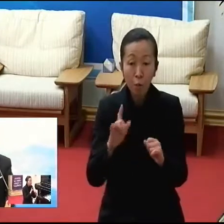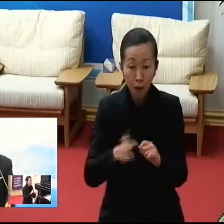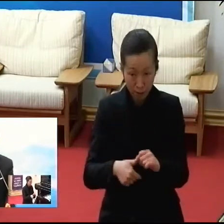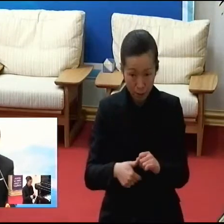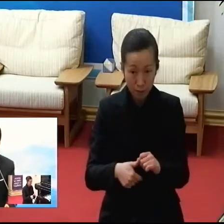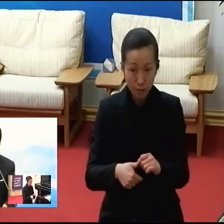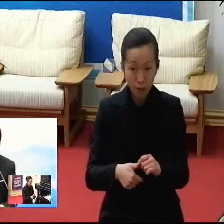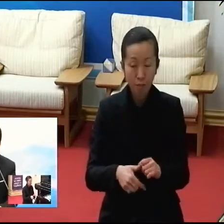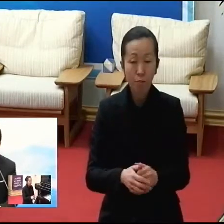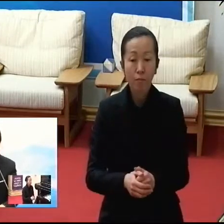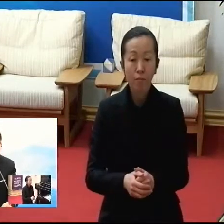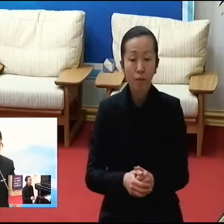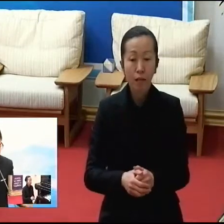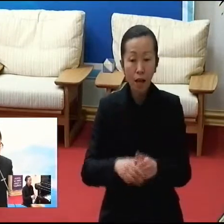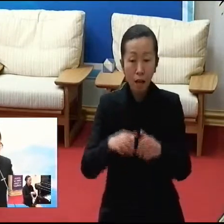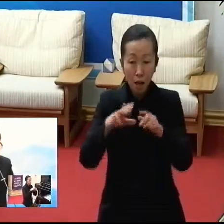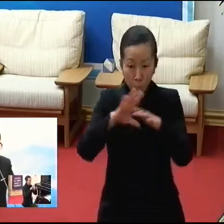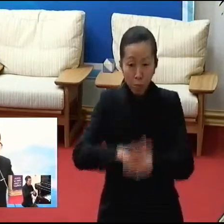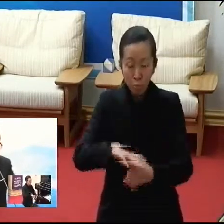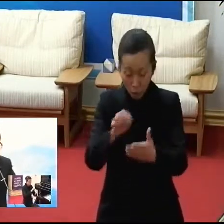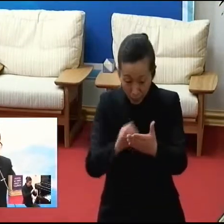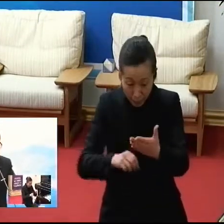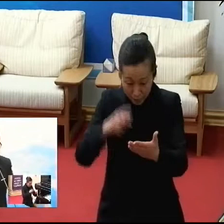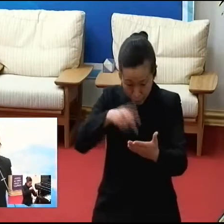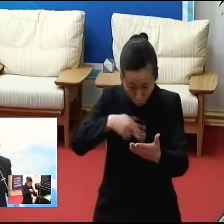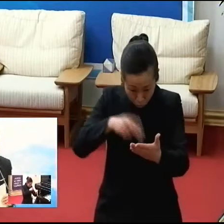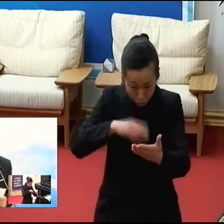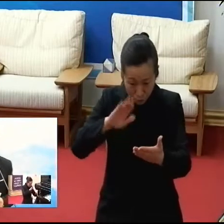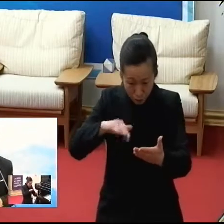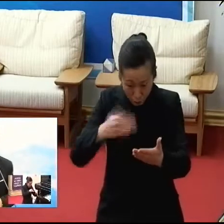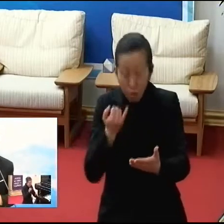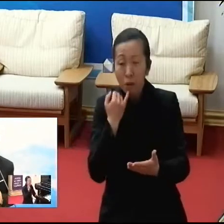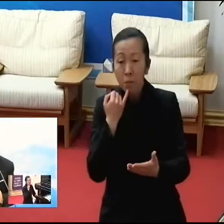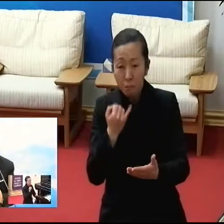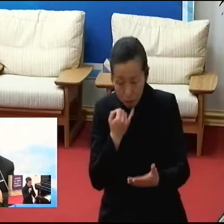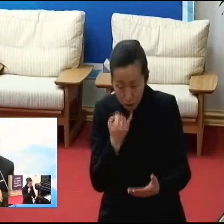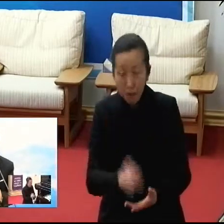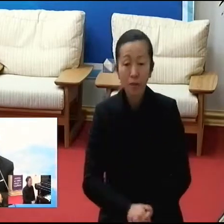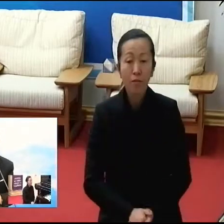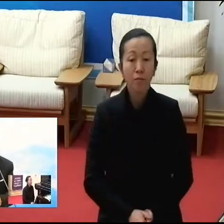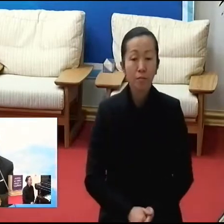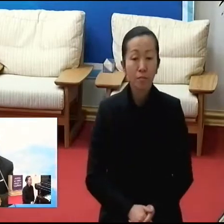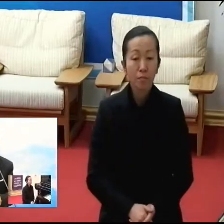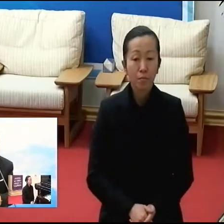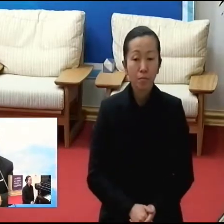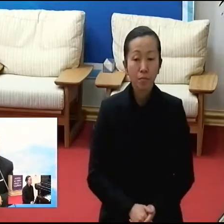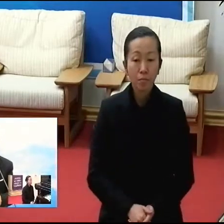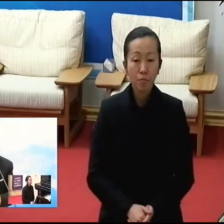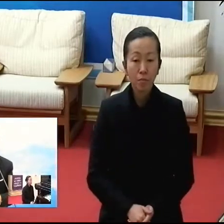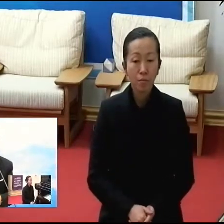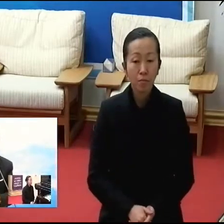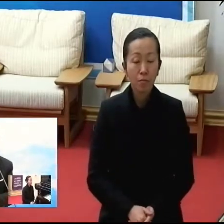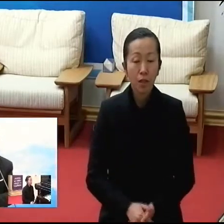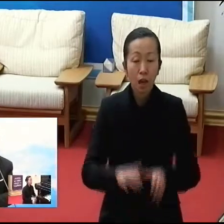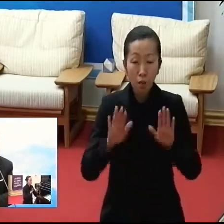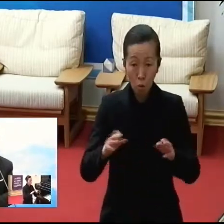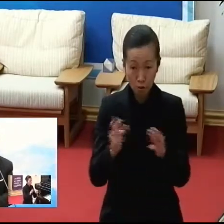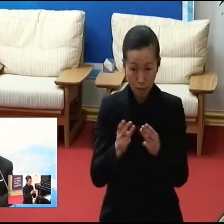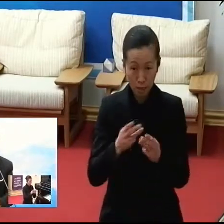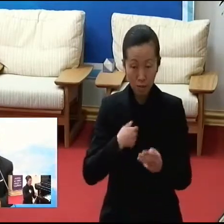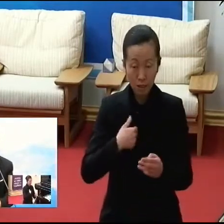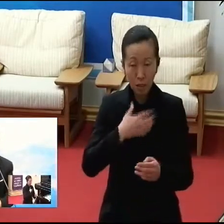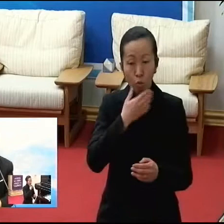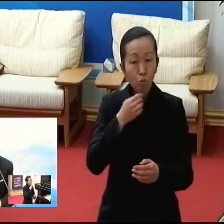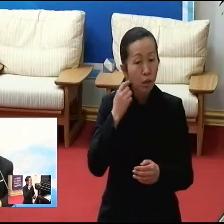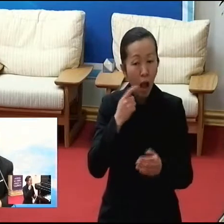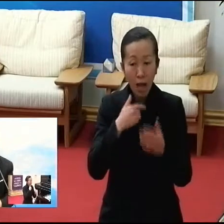적어놓고 읽어도 됩니다. 書いといて、それを見ながら読んでください。 제가 이번에 복음을 누리는 기도 이 책자를 가져왔습니다. 今回私が福